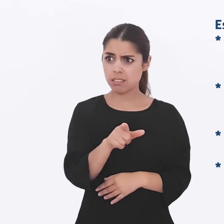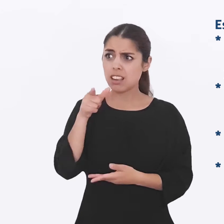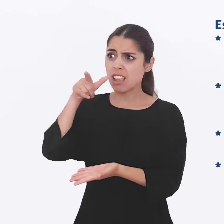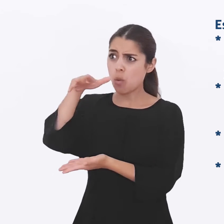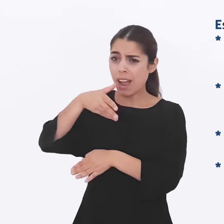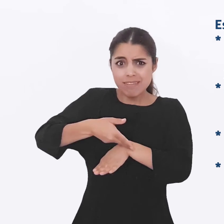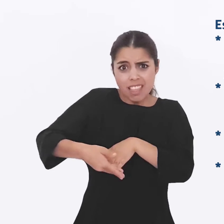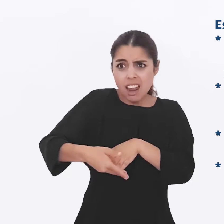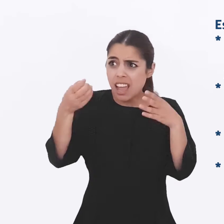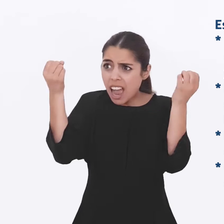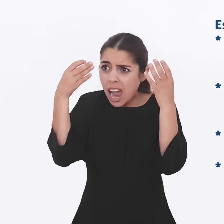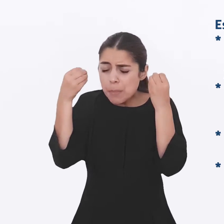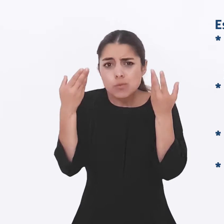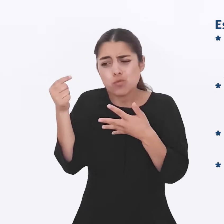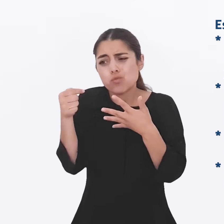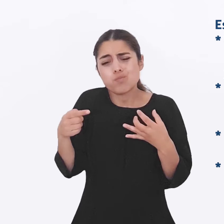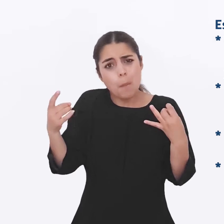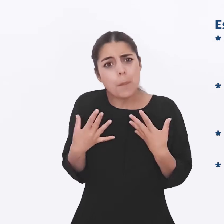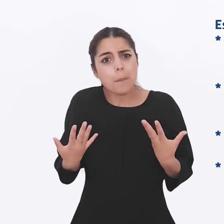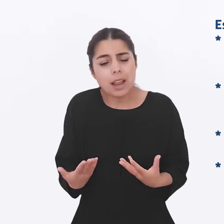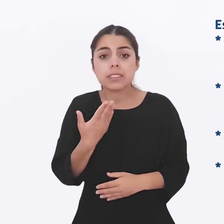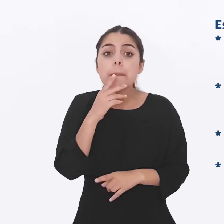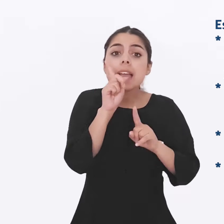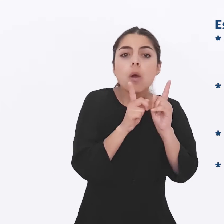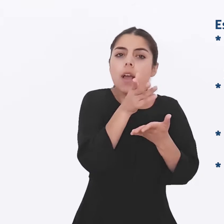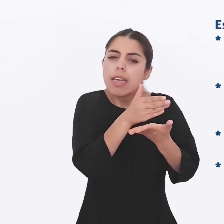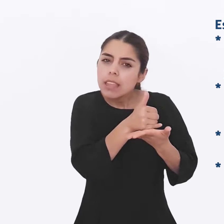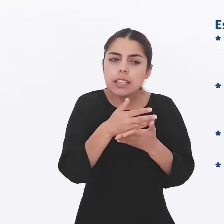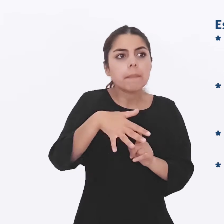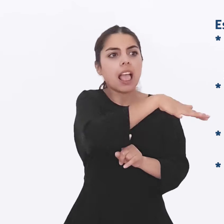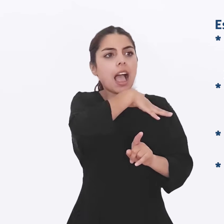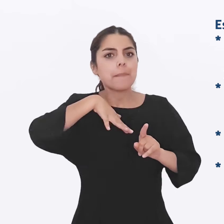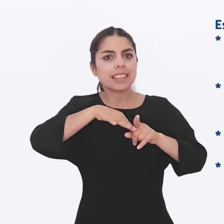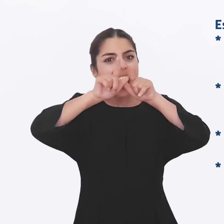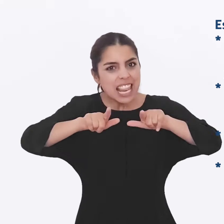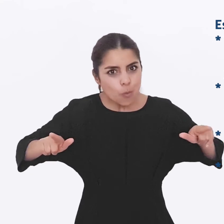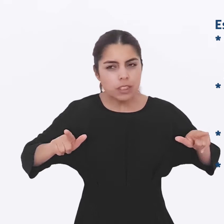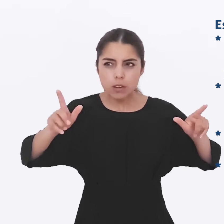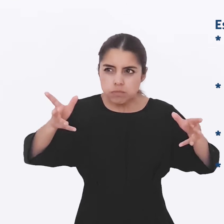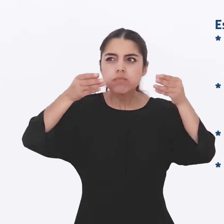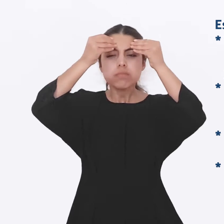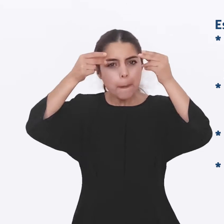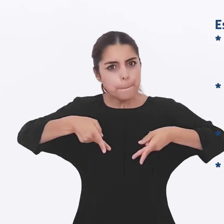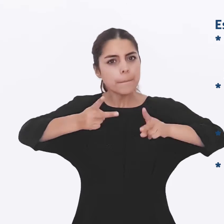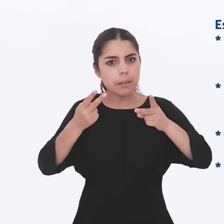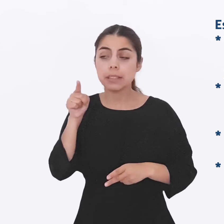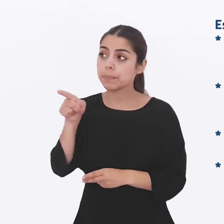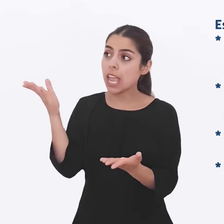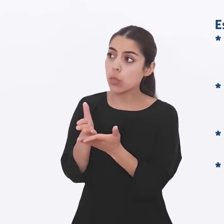tiene la adquisición tardía del lenguaje en el desarrollo general del estudiante, implementando estrategias para generar un ambiente lingüístico enriquecido que